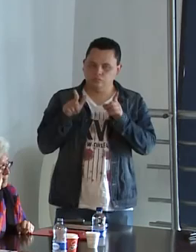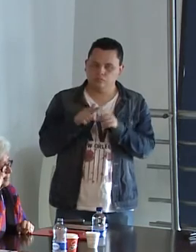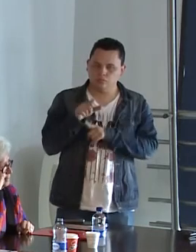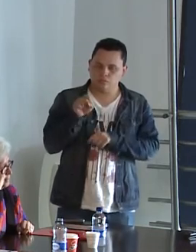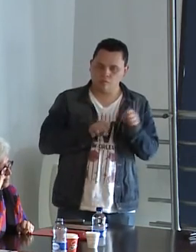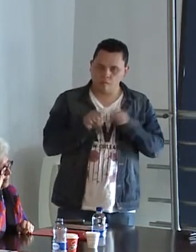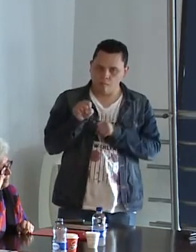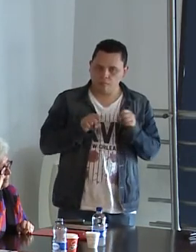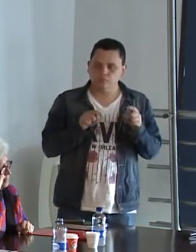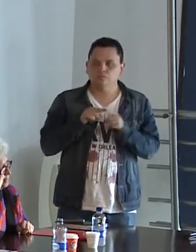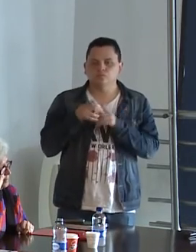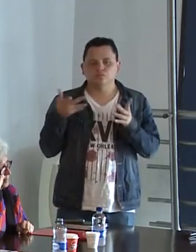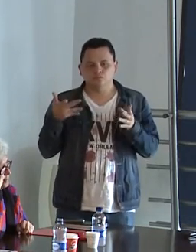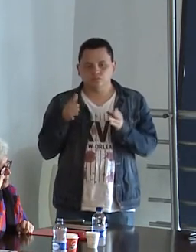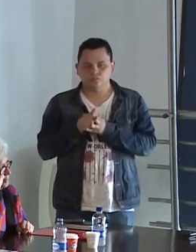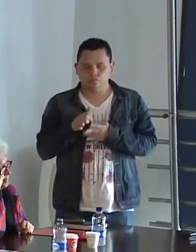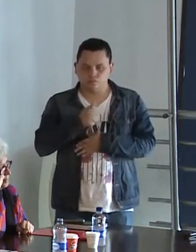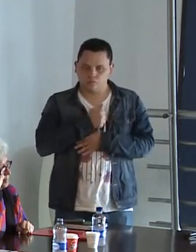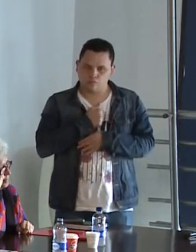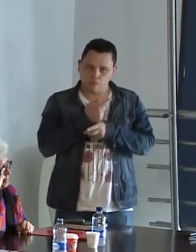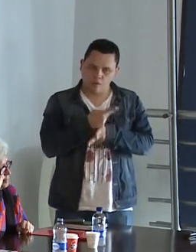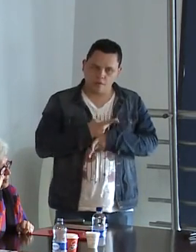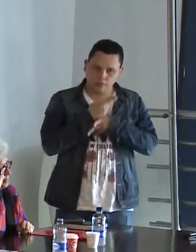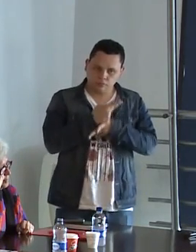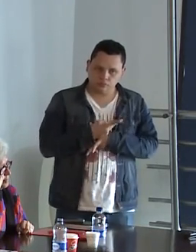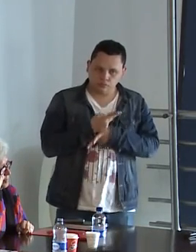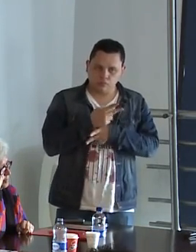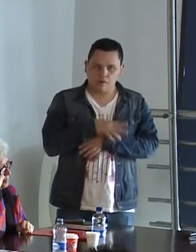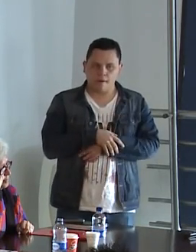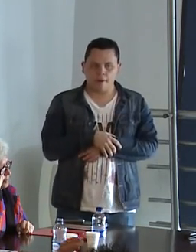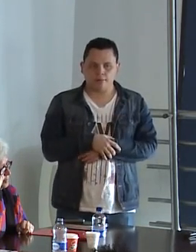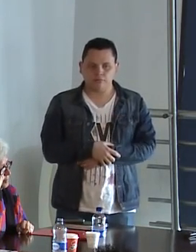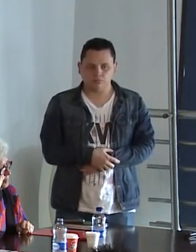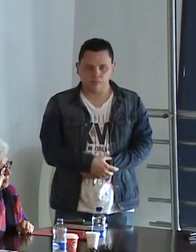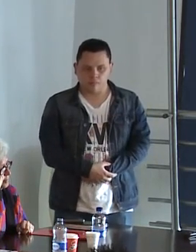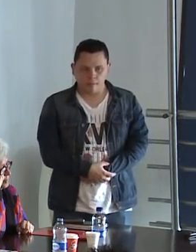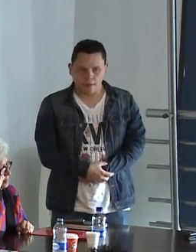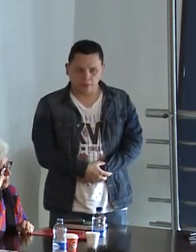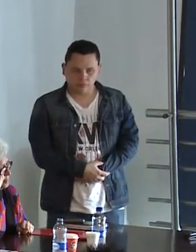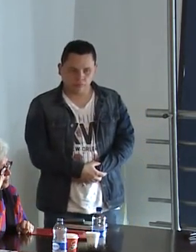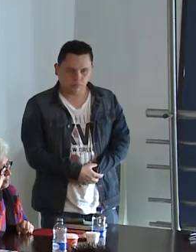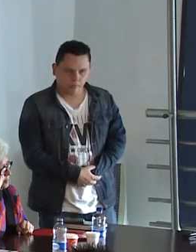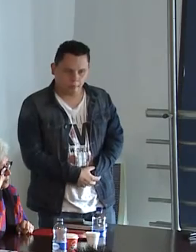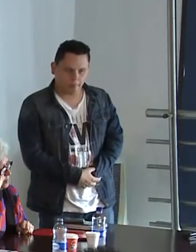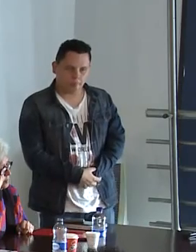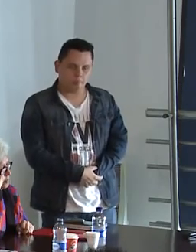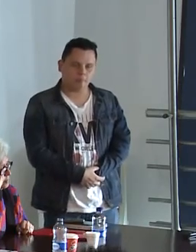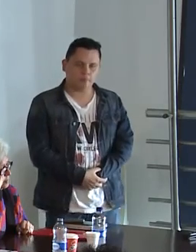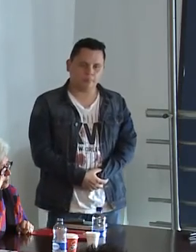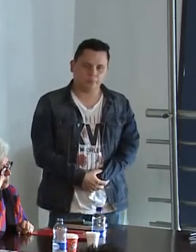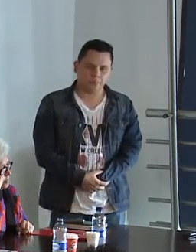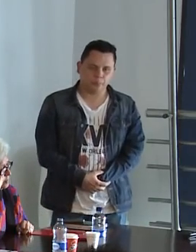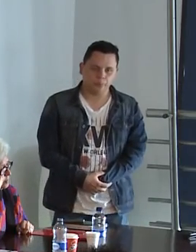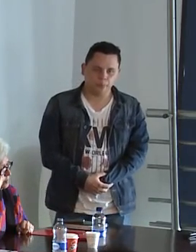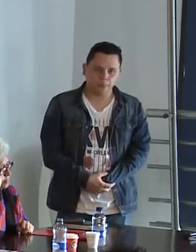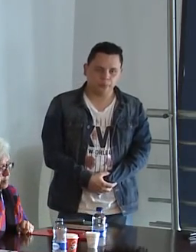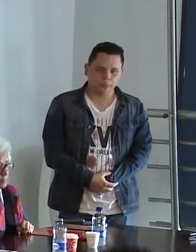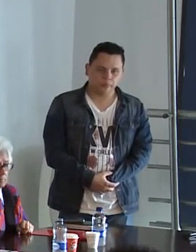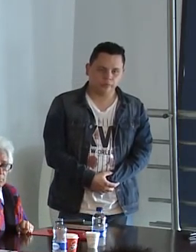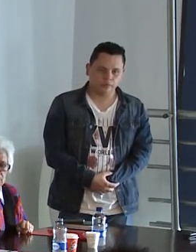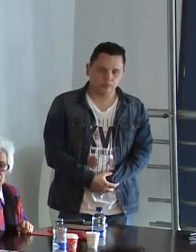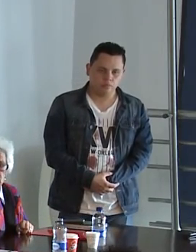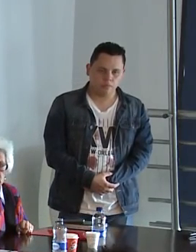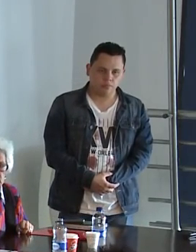opción por el autocuidado, por el cuidado de sí, de los otros, de una perspectiva